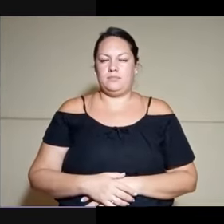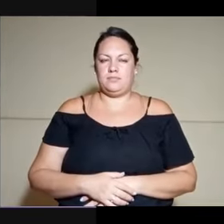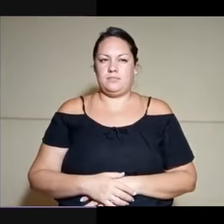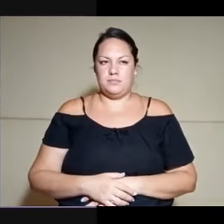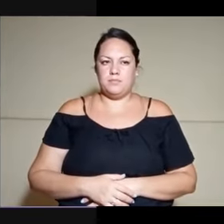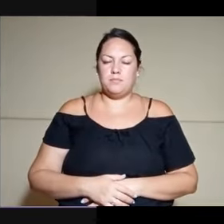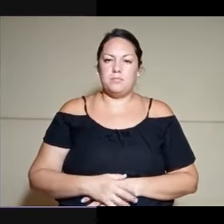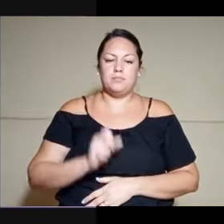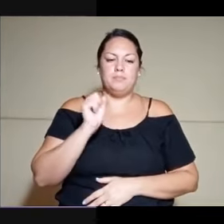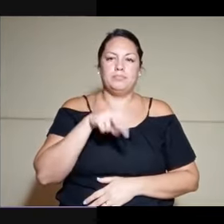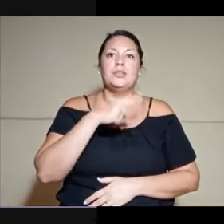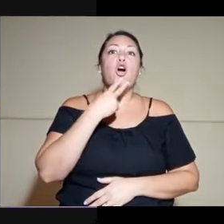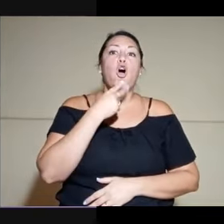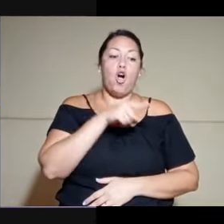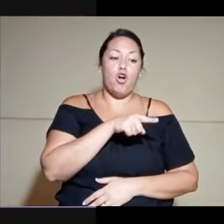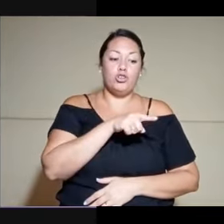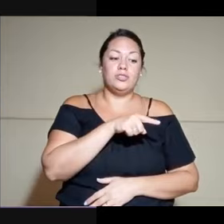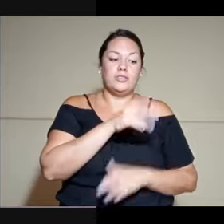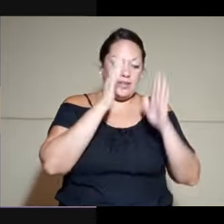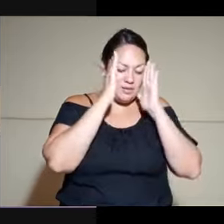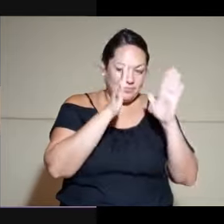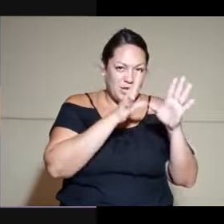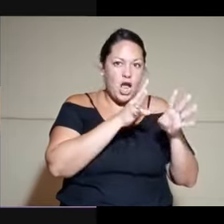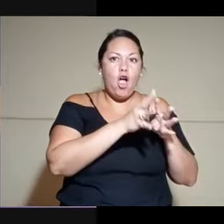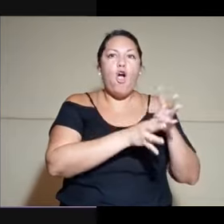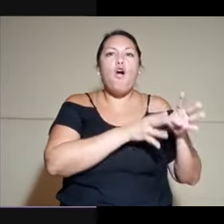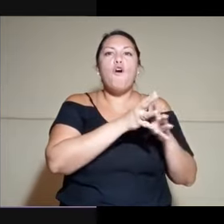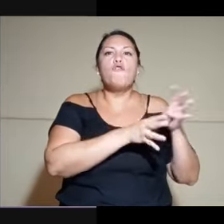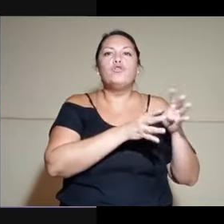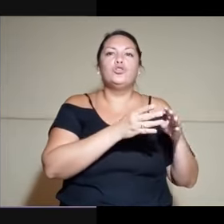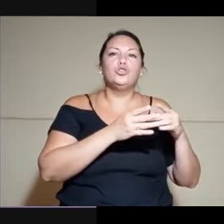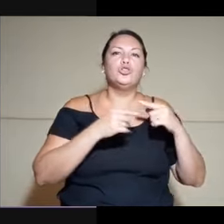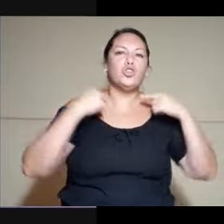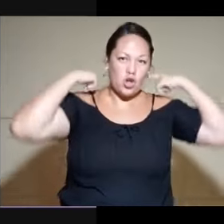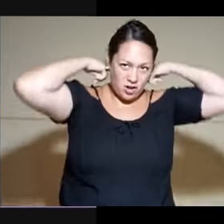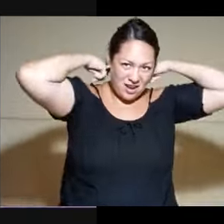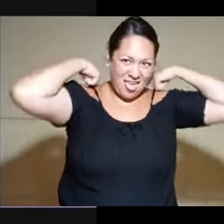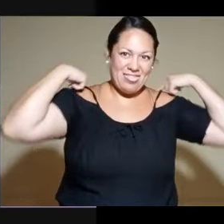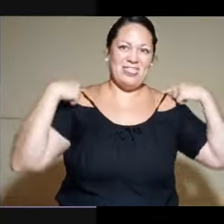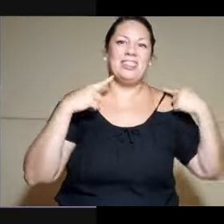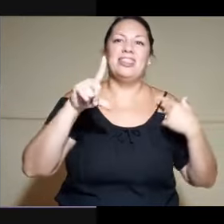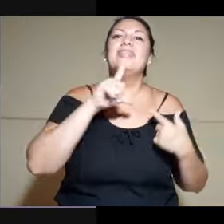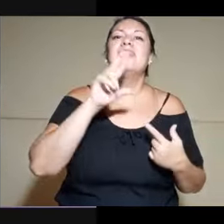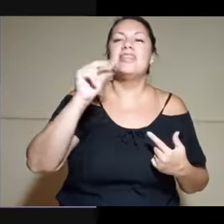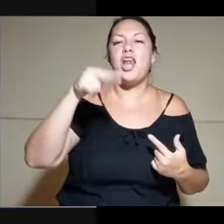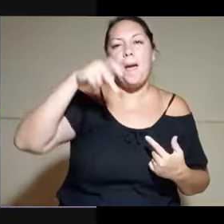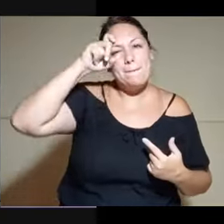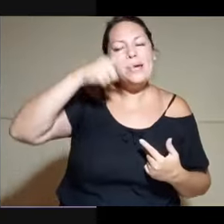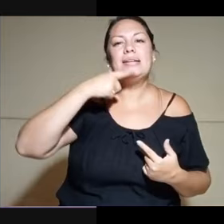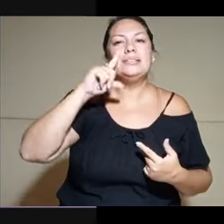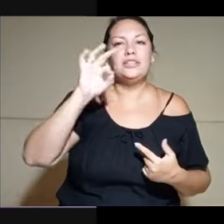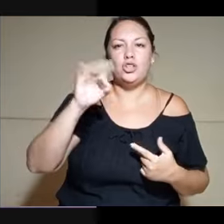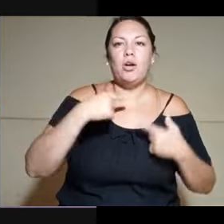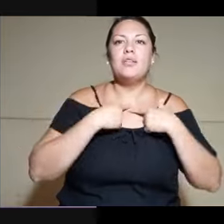Este tema se los doy yo, para hacérselos más sencillos. Por eso les digo que el par 11 se quede nada más que